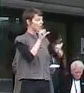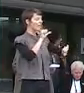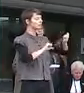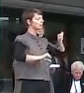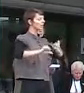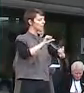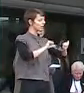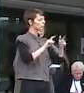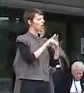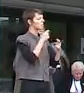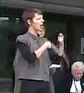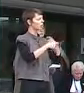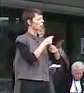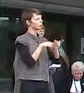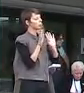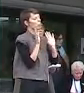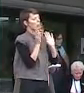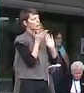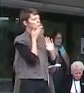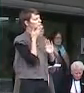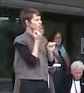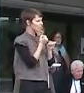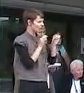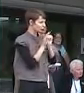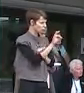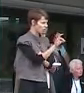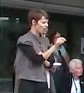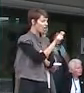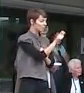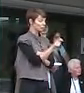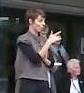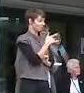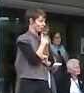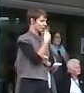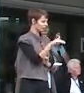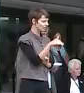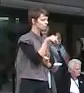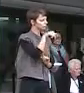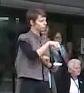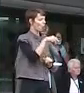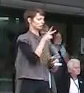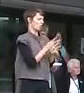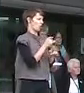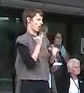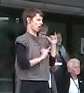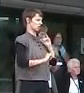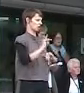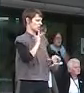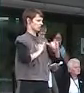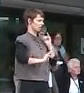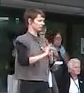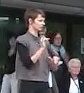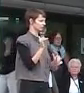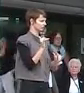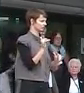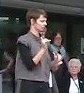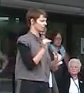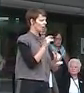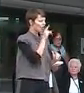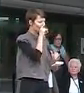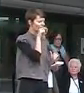unterlassenen Behandlungen leiden betroffene Menschen noch immer. Mitunter bricht auch heute